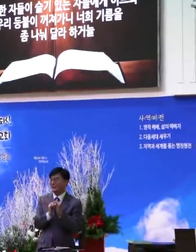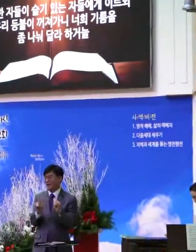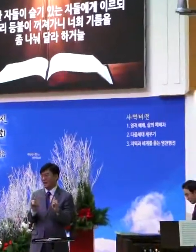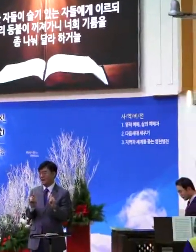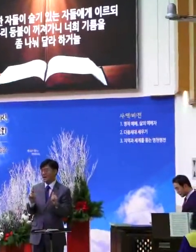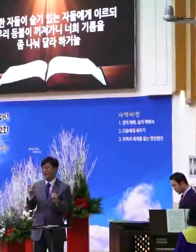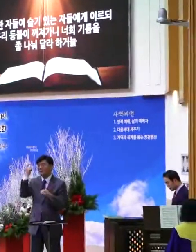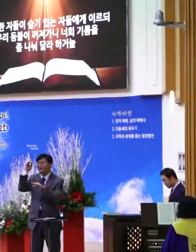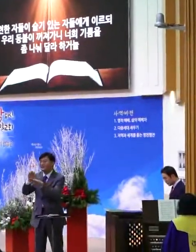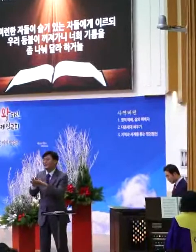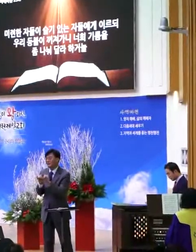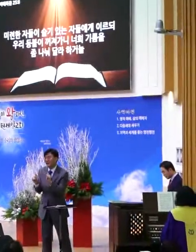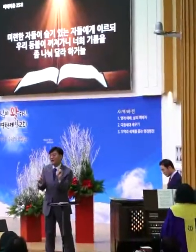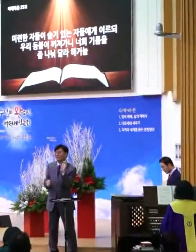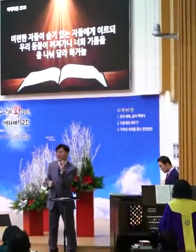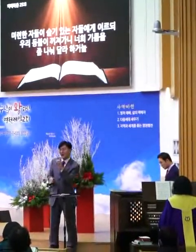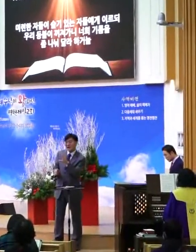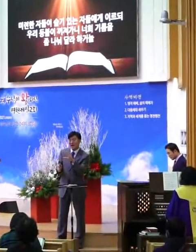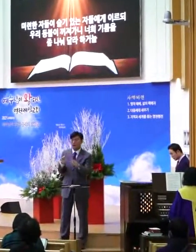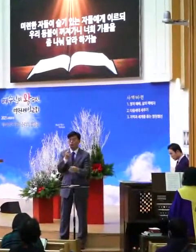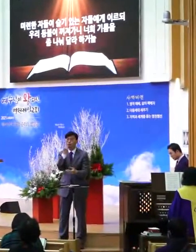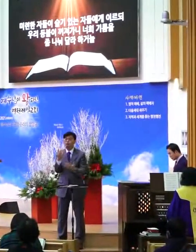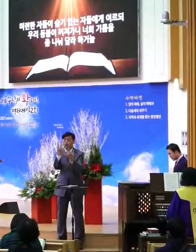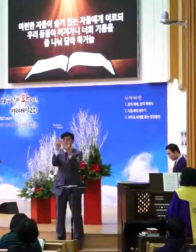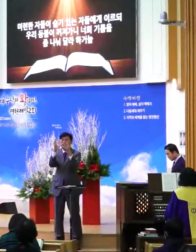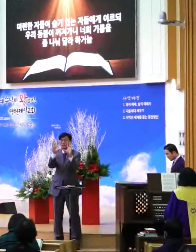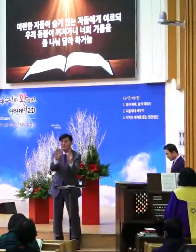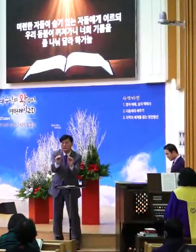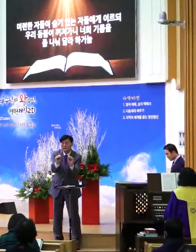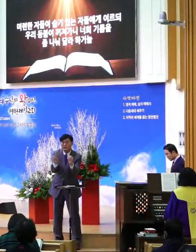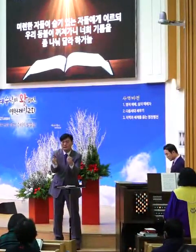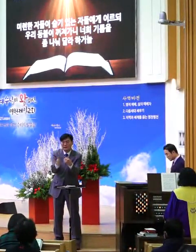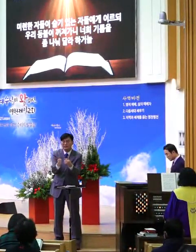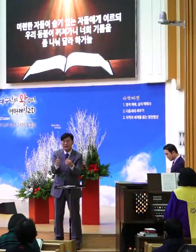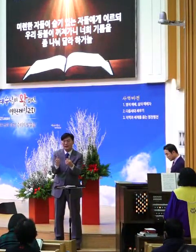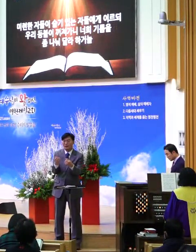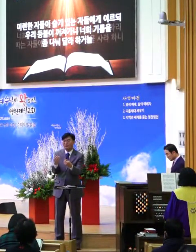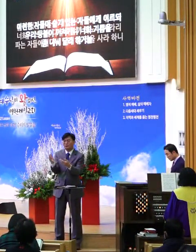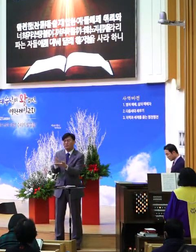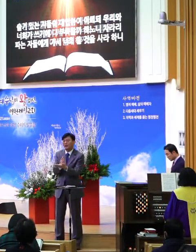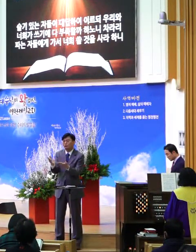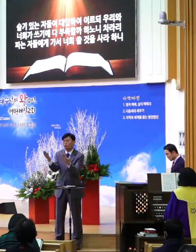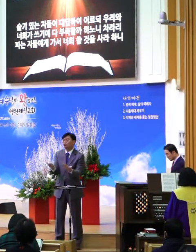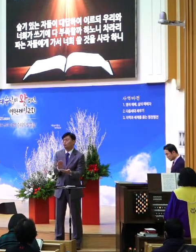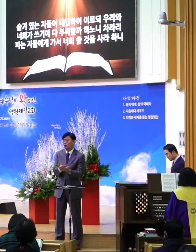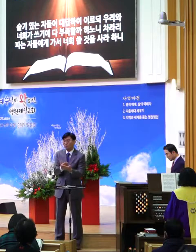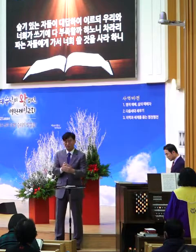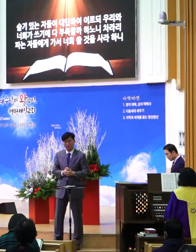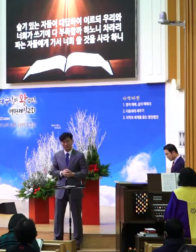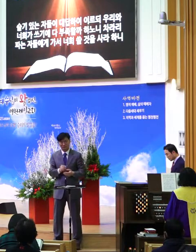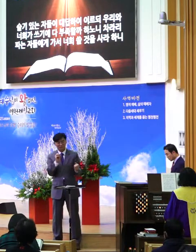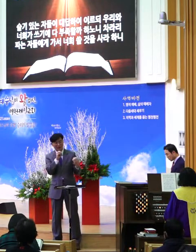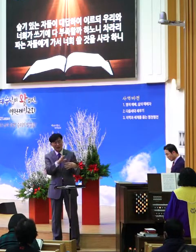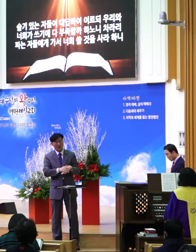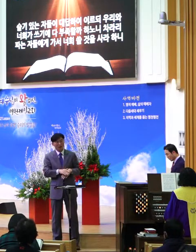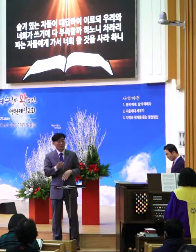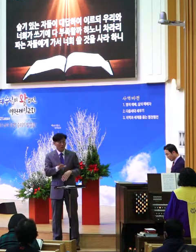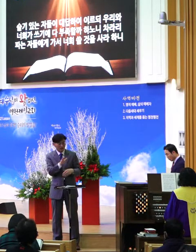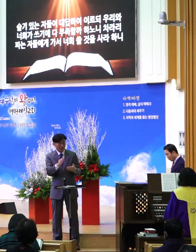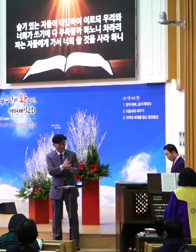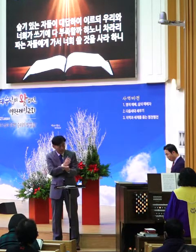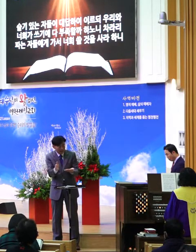자들에게 이르되 우리 등불이 꺼져가니 너희 기름을 좀 나눠달라 하거늘 슬기 있는 자들이 대답하여 이르되 우리와